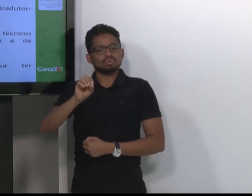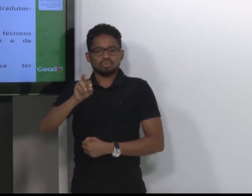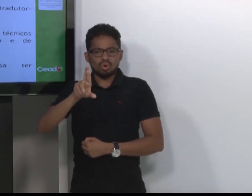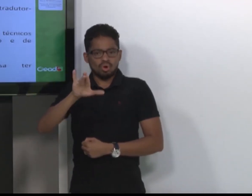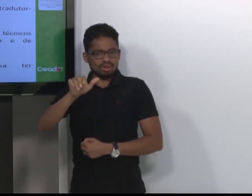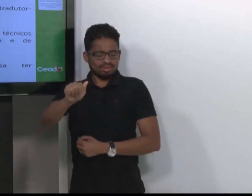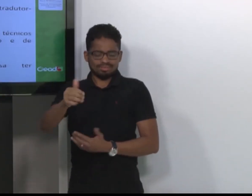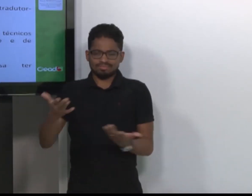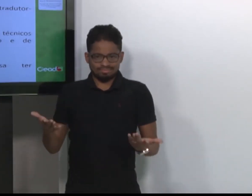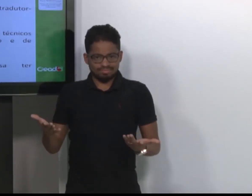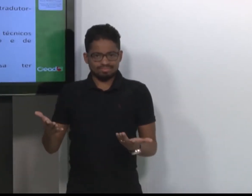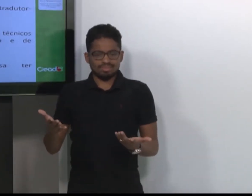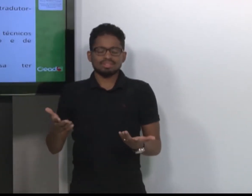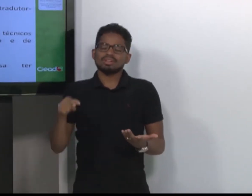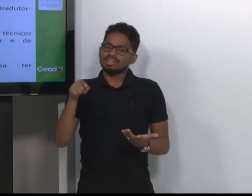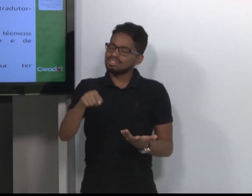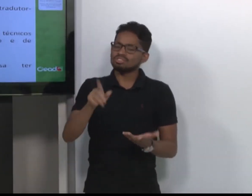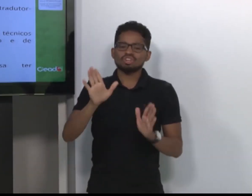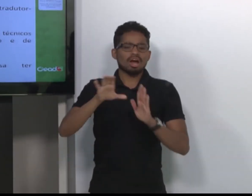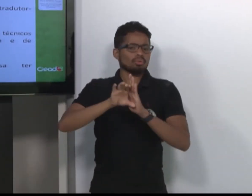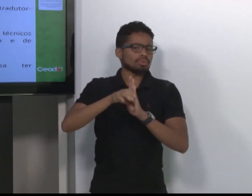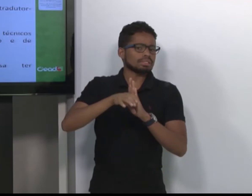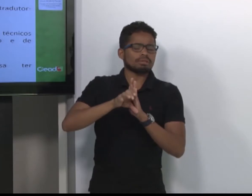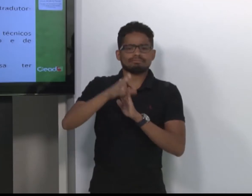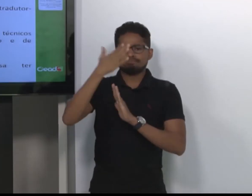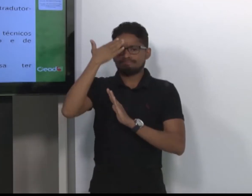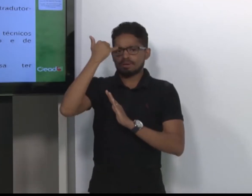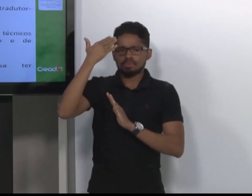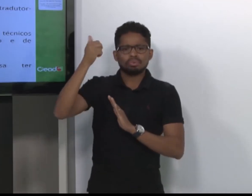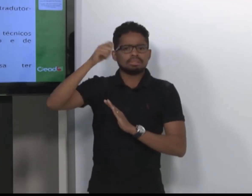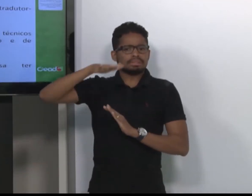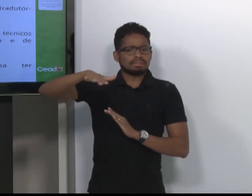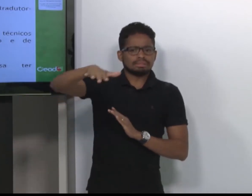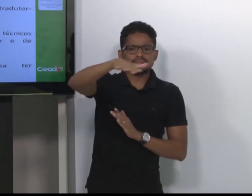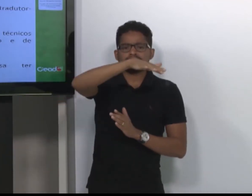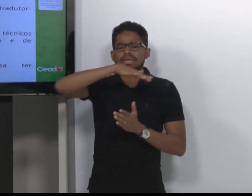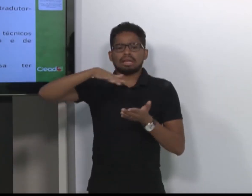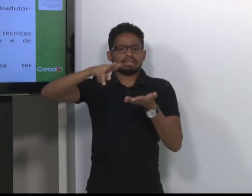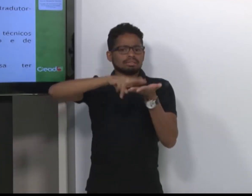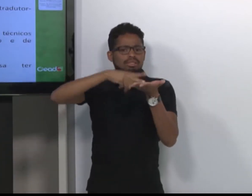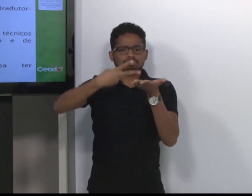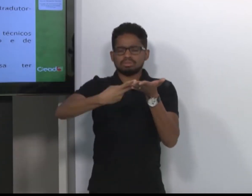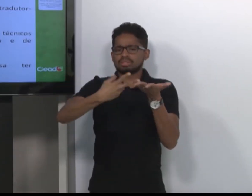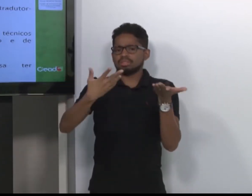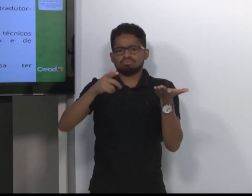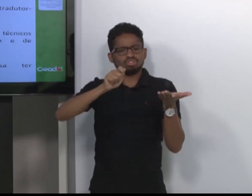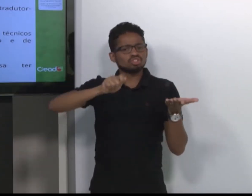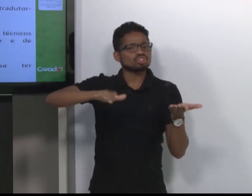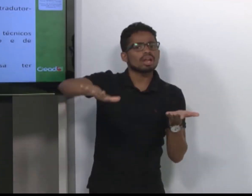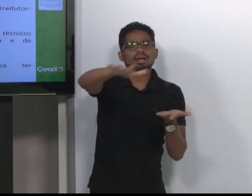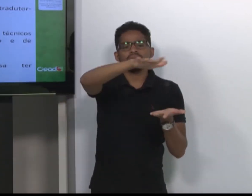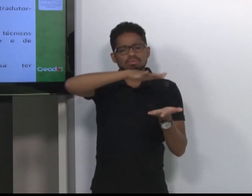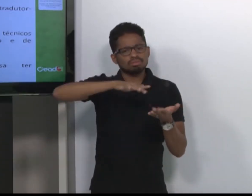tradutória. É um conceito já arraigado sobre a tradução